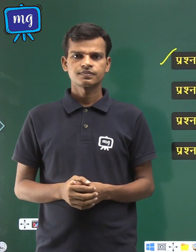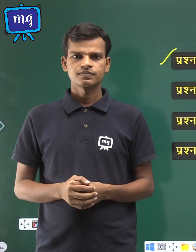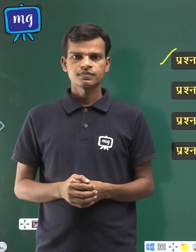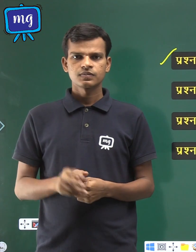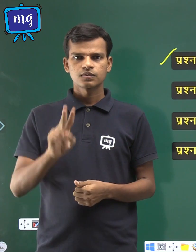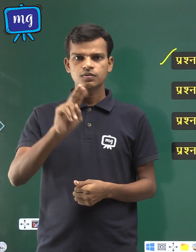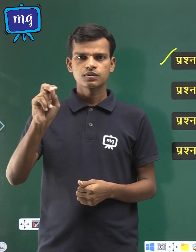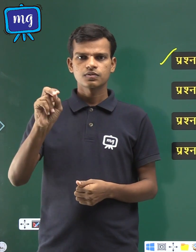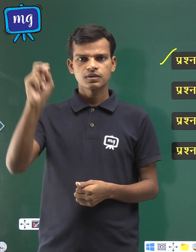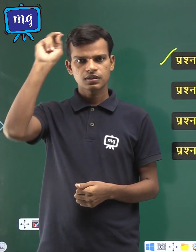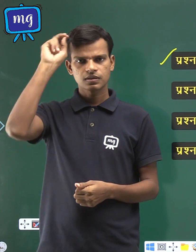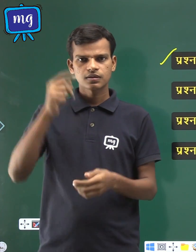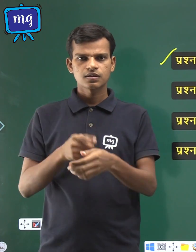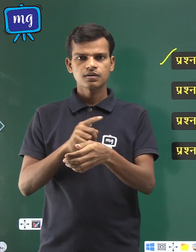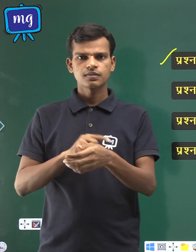20 डिग्री का